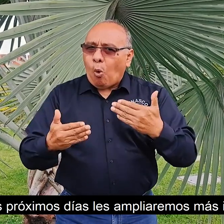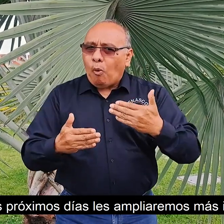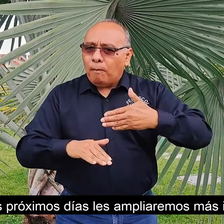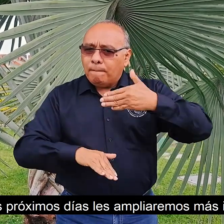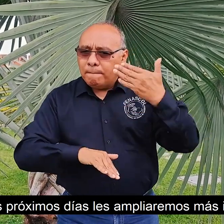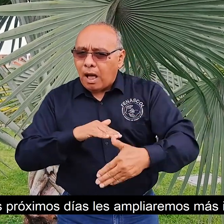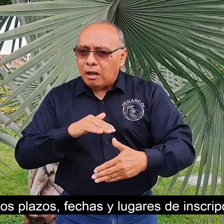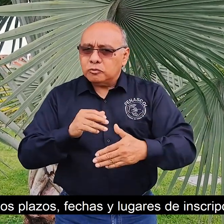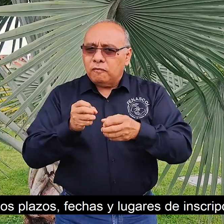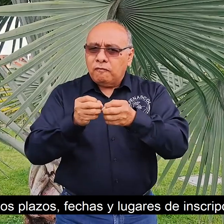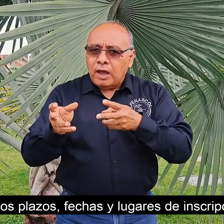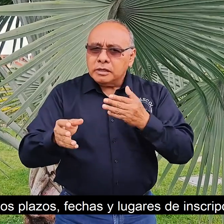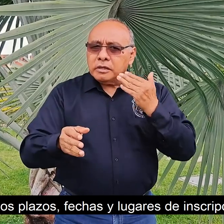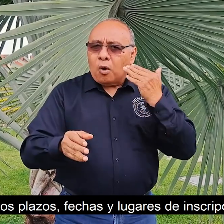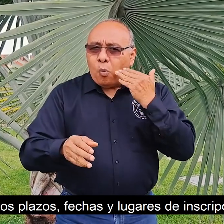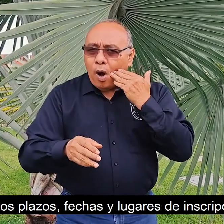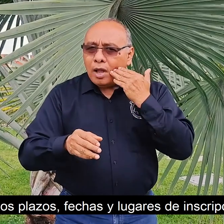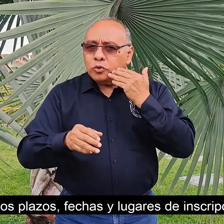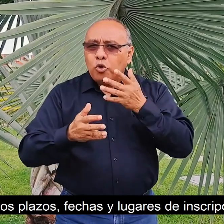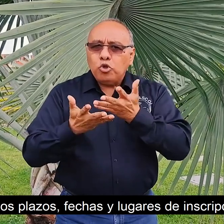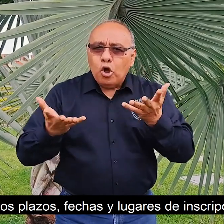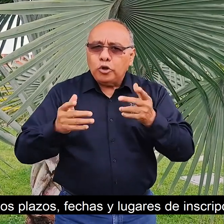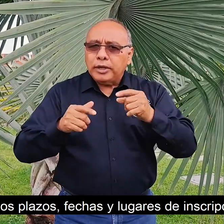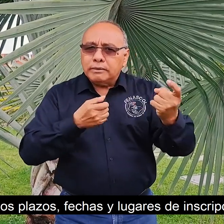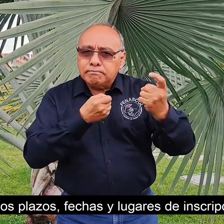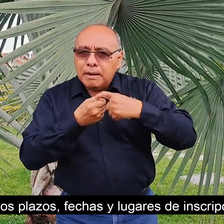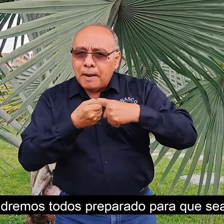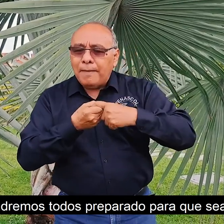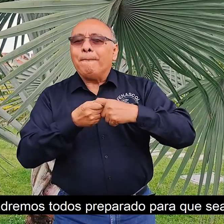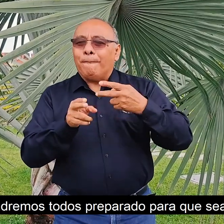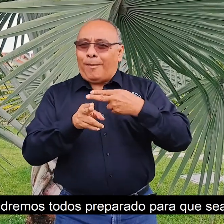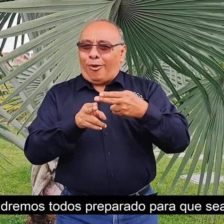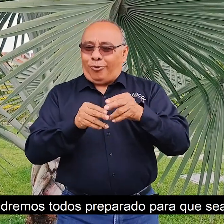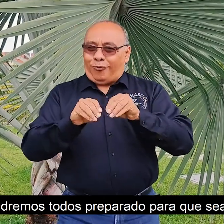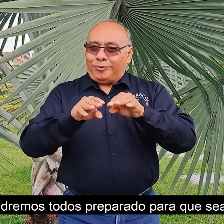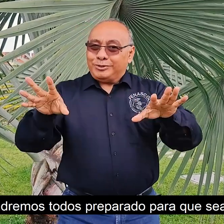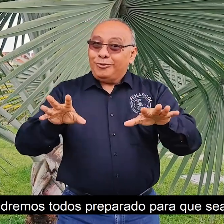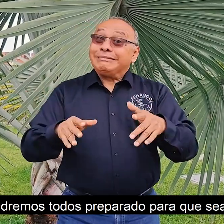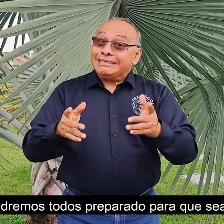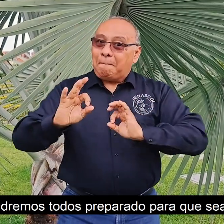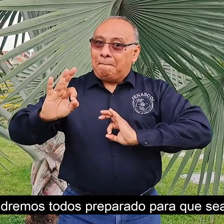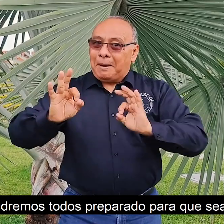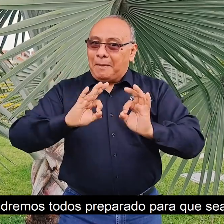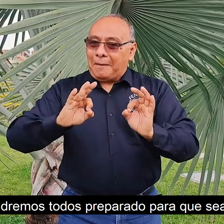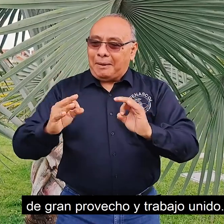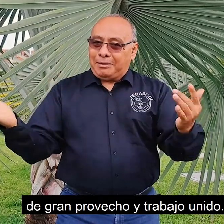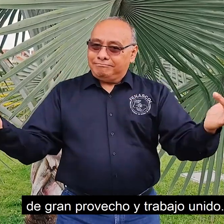sobre los plazos, fechas y lugares de inscripción. Así tendremos todo preparado para que sea un tiempo de gran